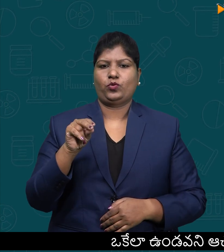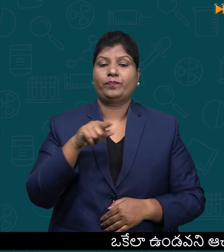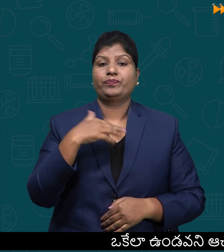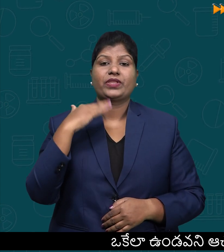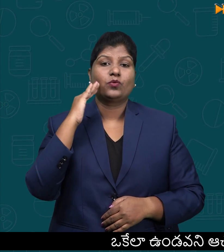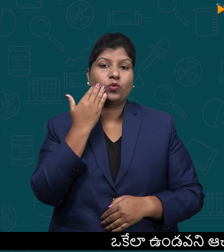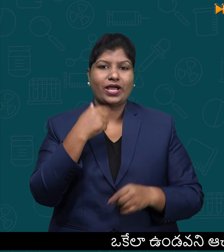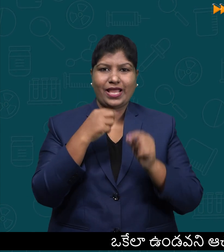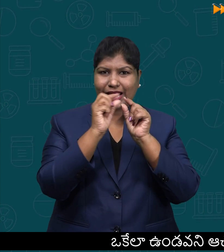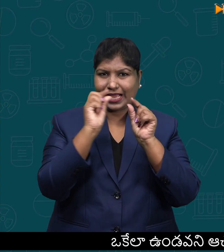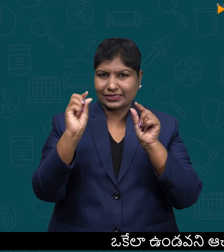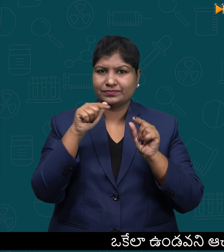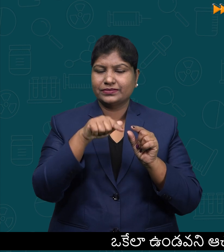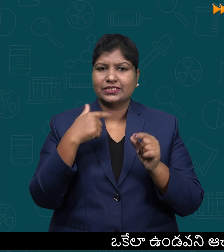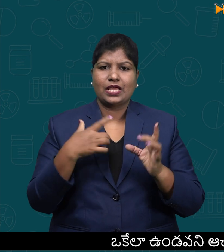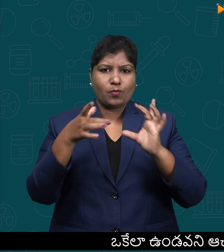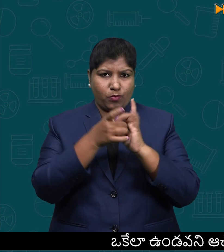ఆచరణాత్మకంగా గమనించబడింది.